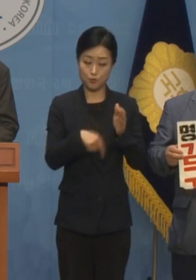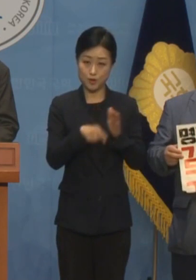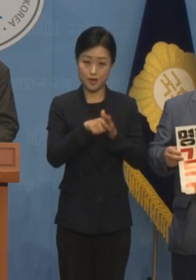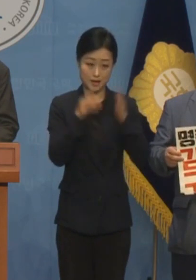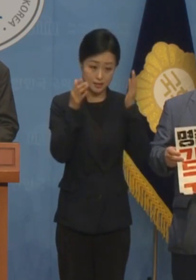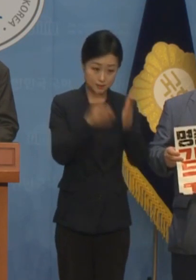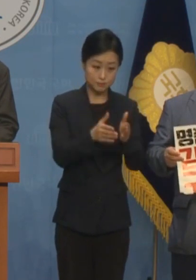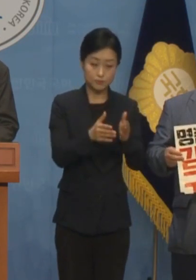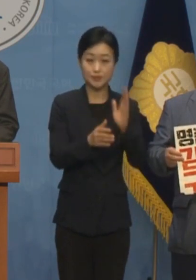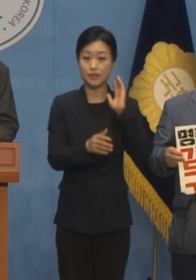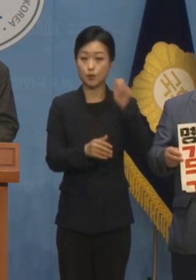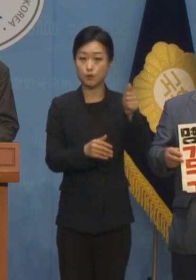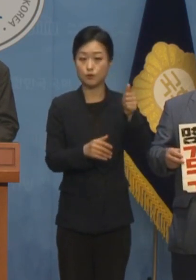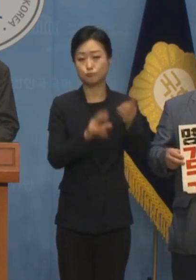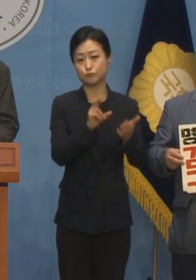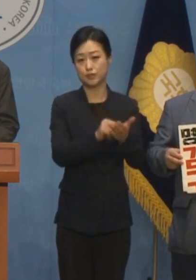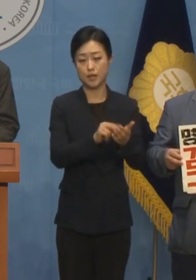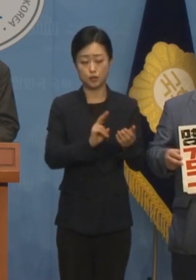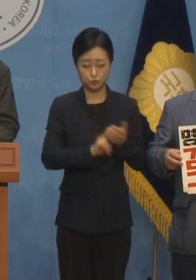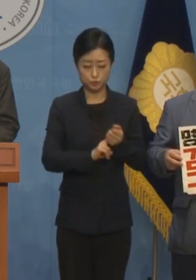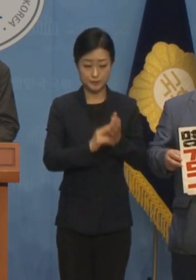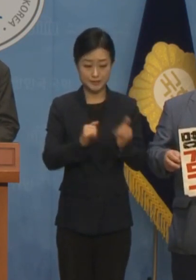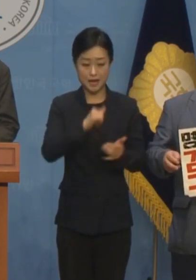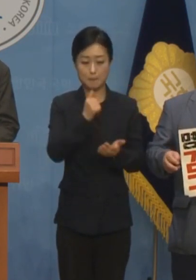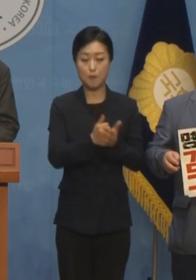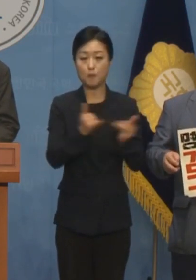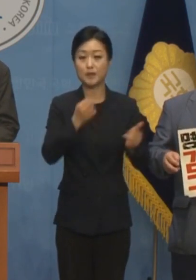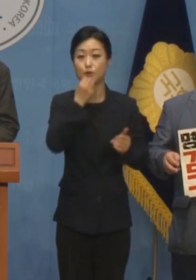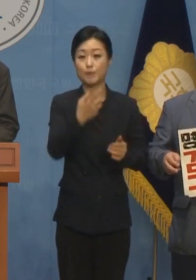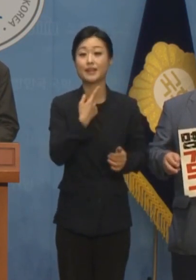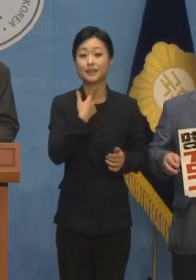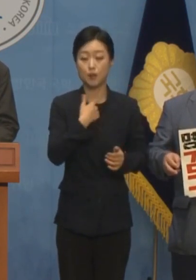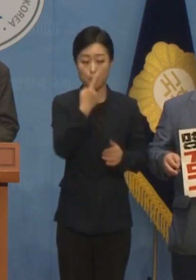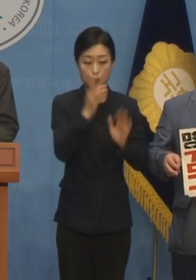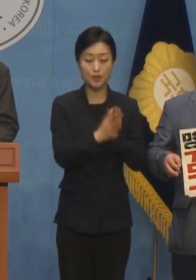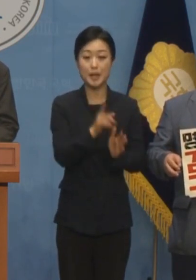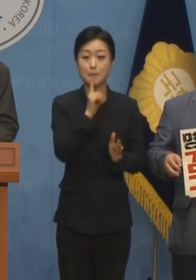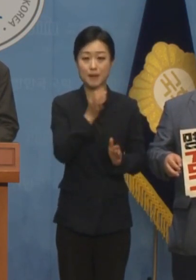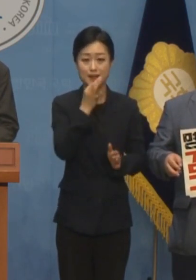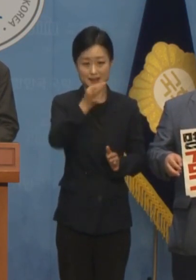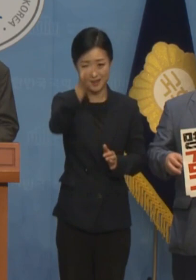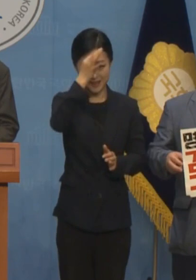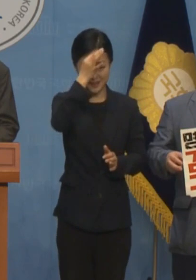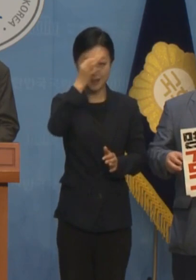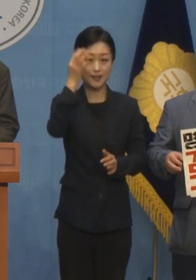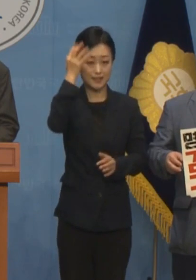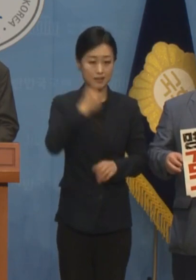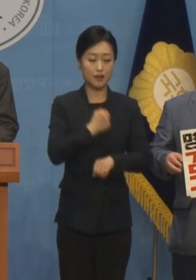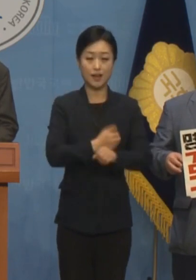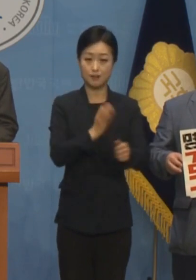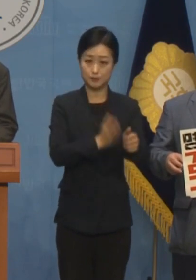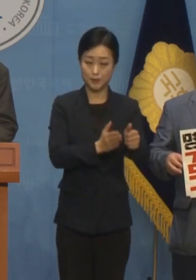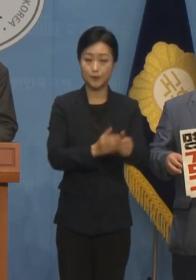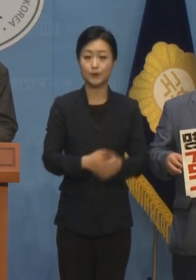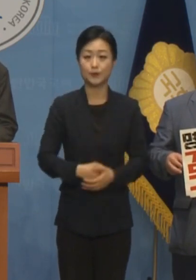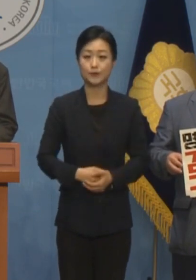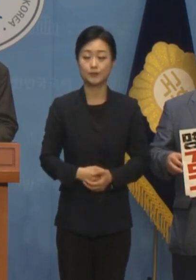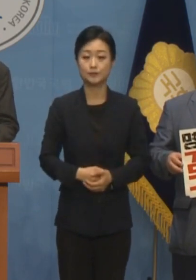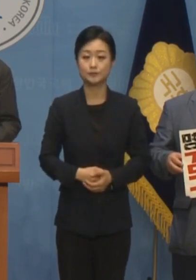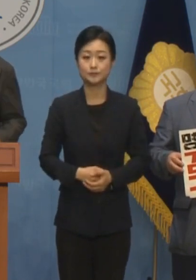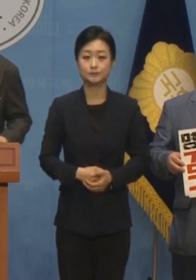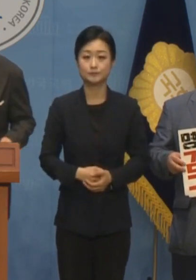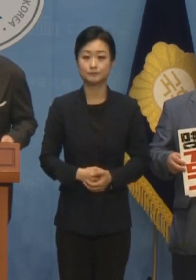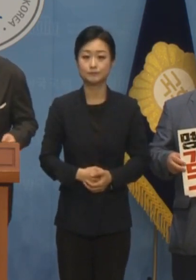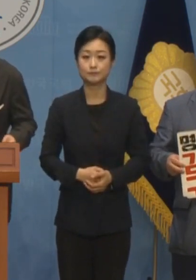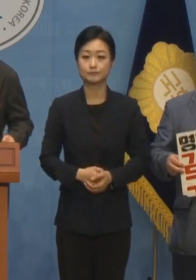있는 대통령은 숨기는 자가 범인이라고 했던 본인의 말을 다시 되새겨 보길 바랍니다.